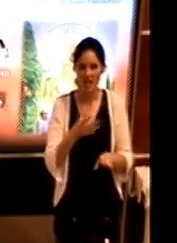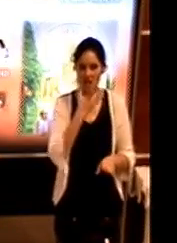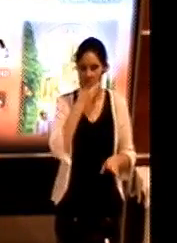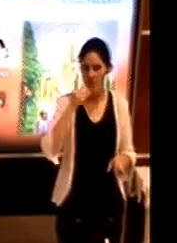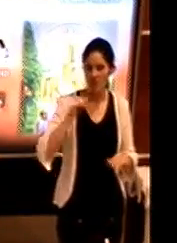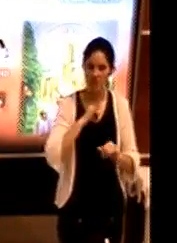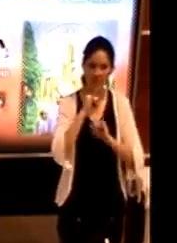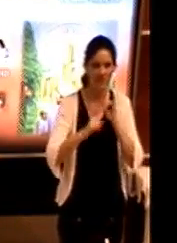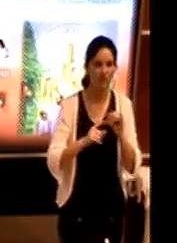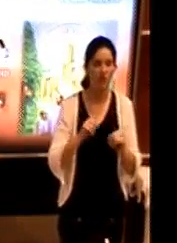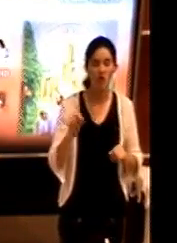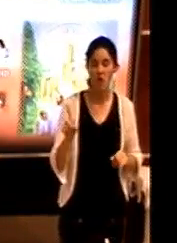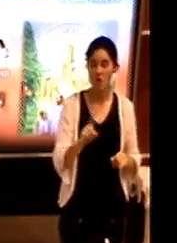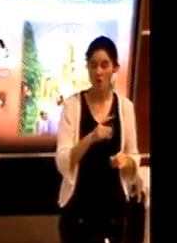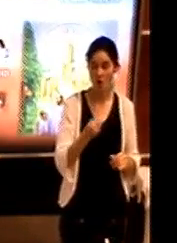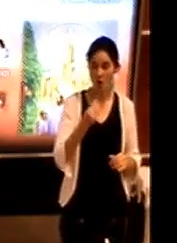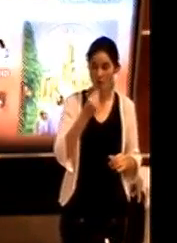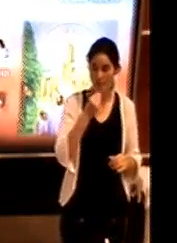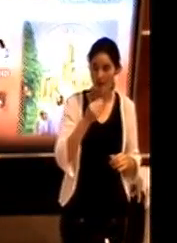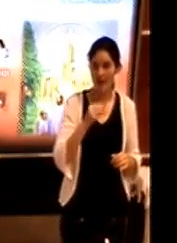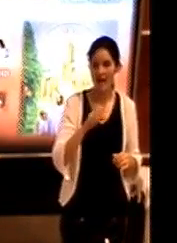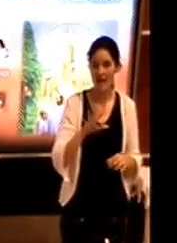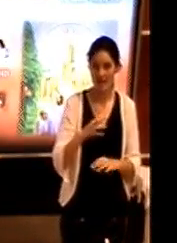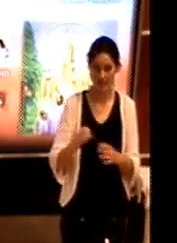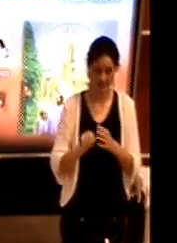No. Y el no de Dios es no.